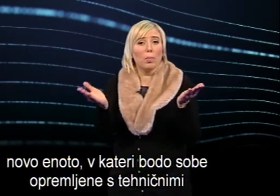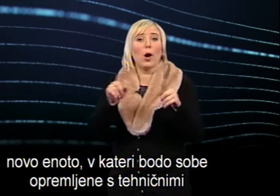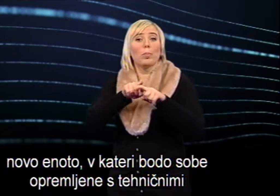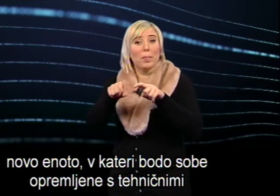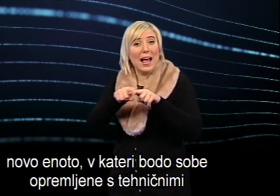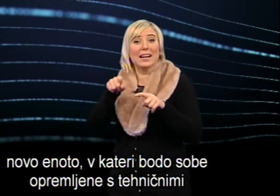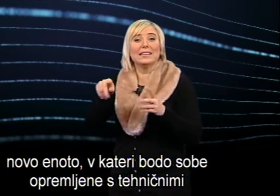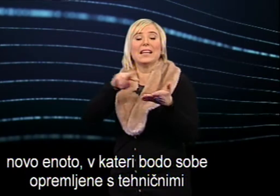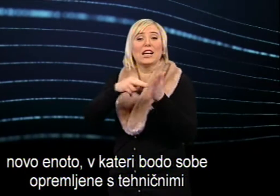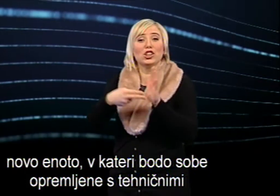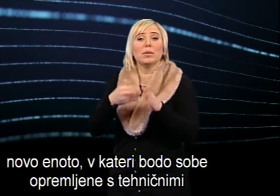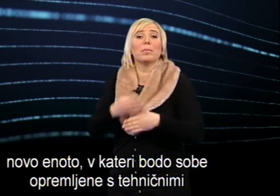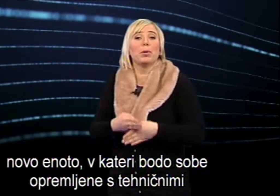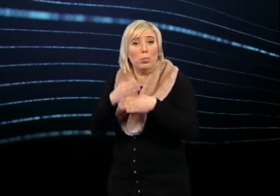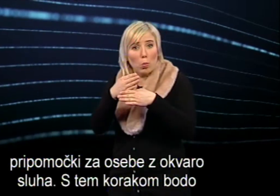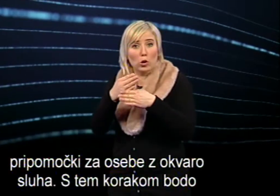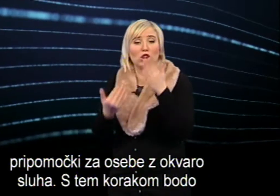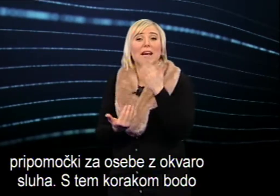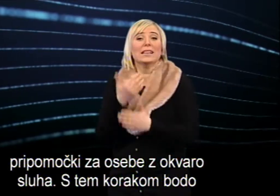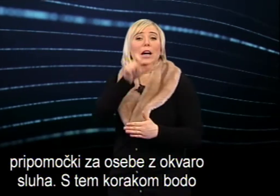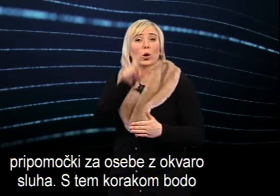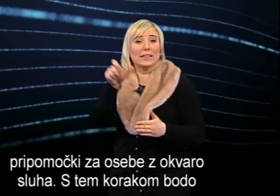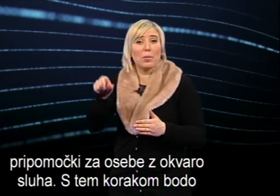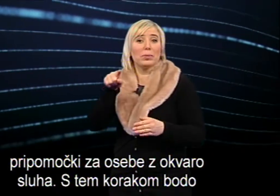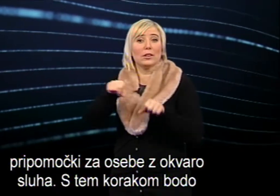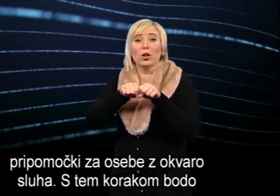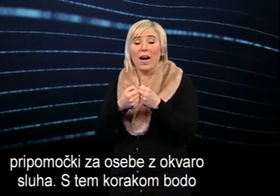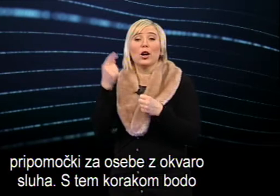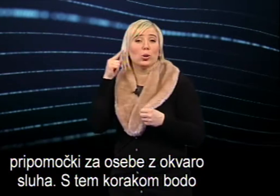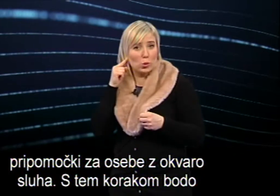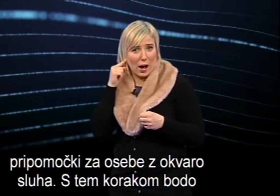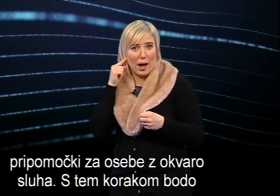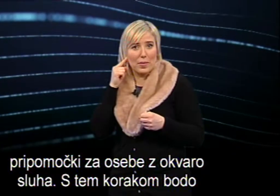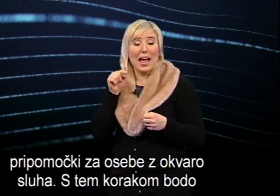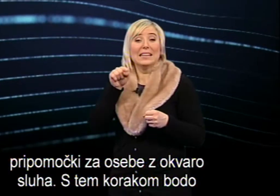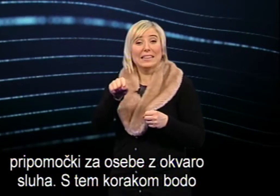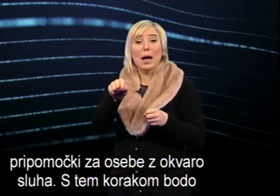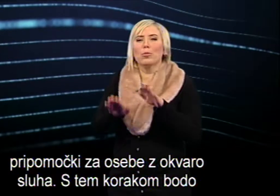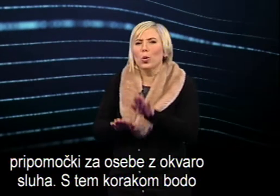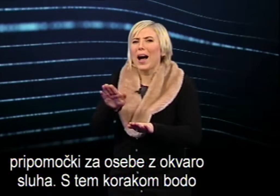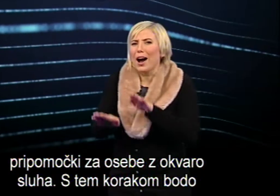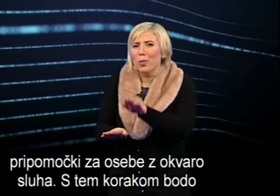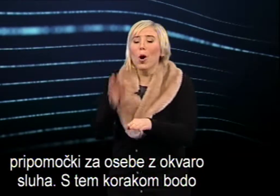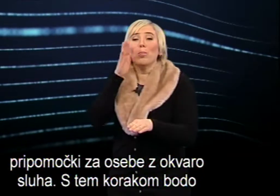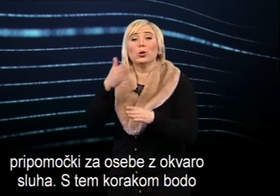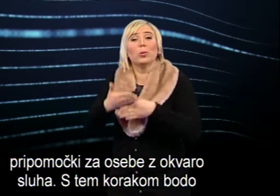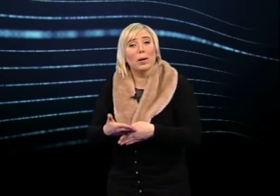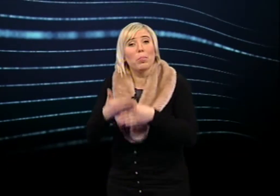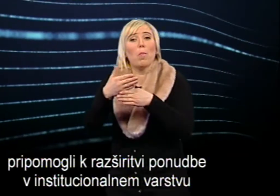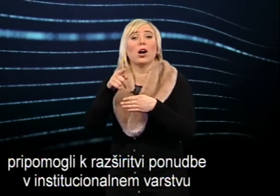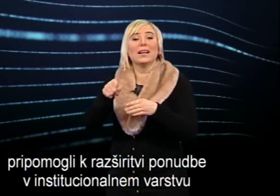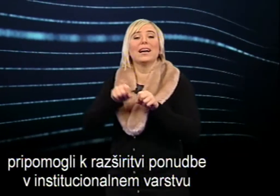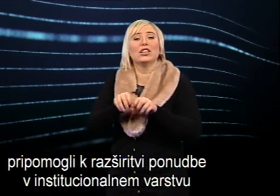bodo sobe opremljene s tehničnimi pripomočki za osebe z okvaro sluha. S tem korakom